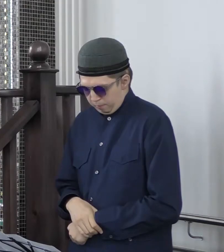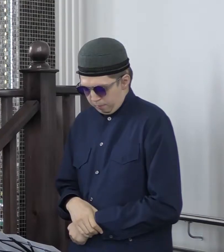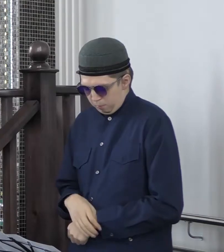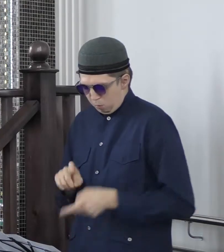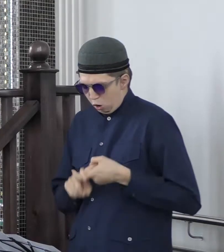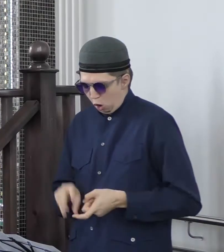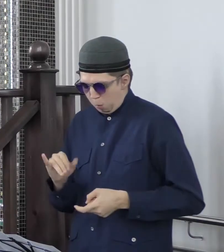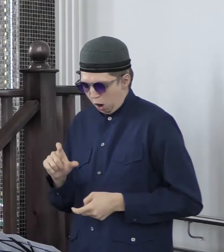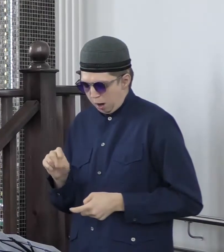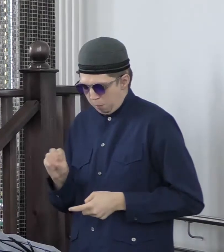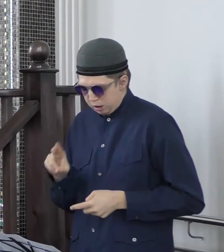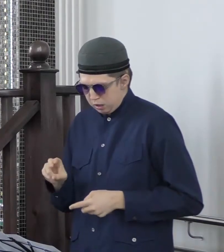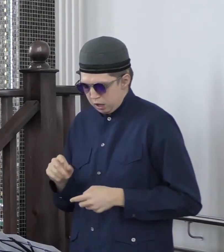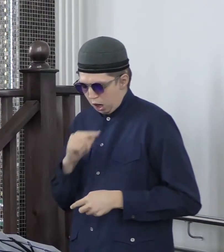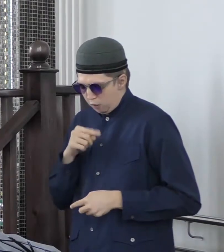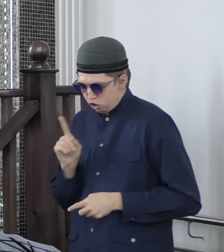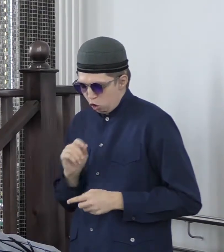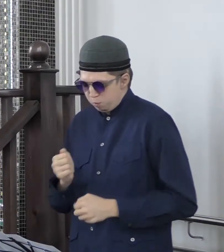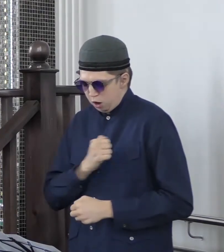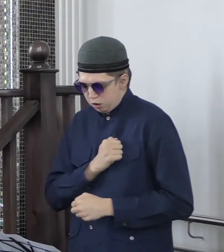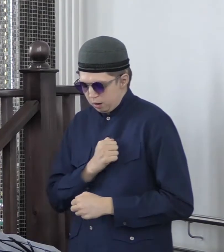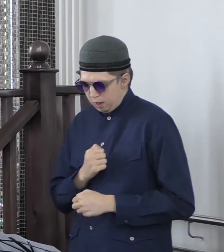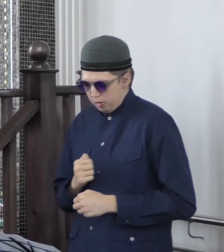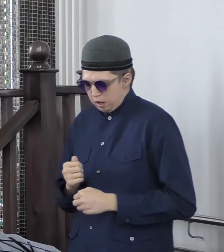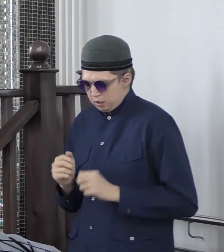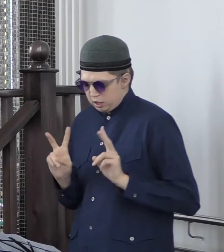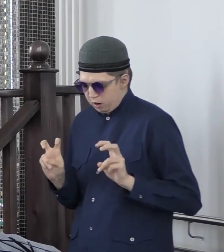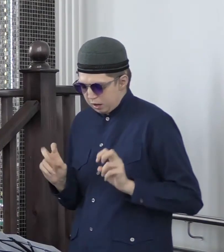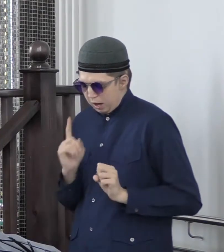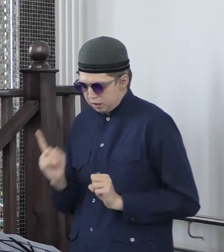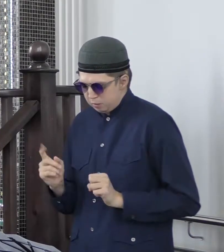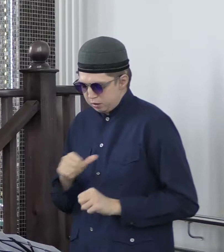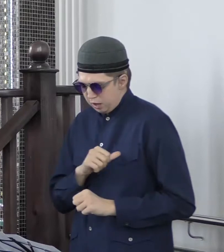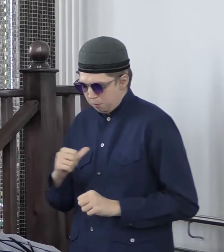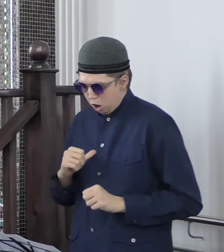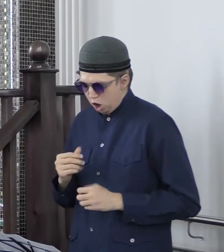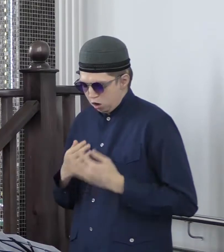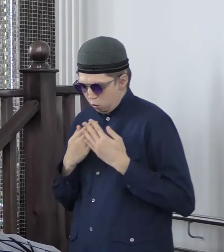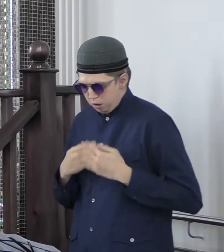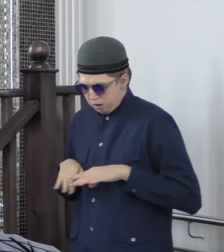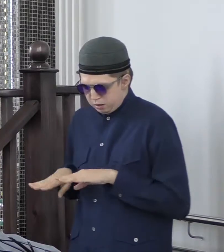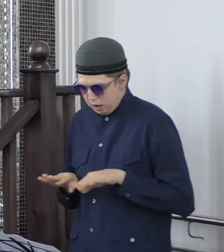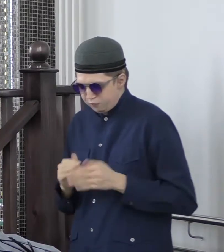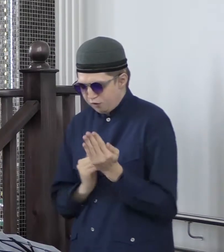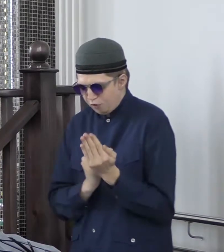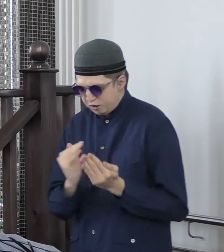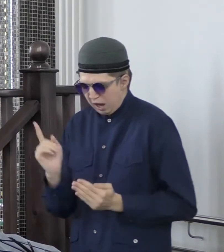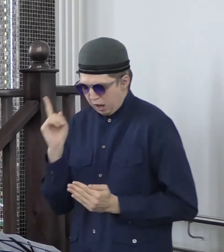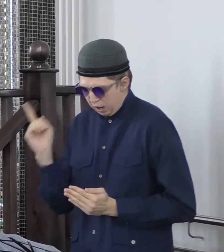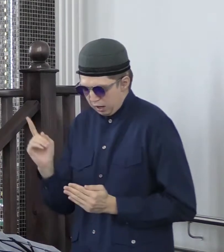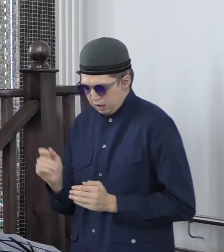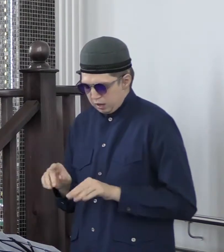тугой, сахалка тугой, шаманда тугой, намаз тугой. Шахакифи Аллах дедна курхубул, паяна